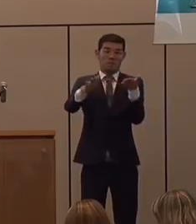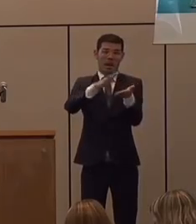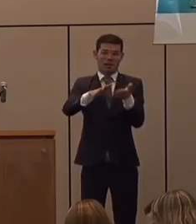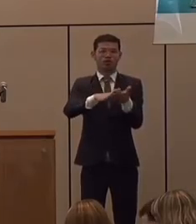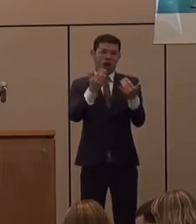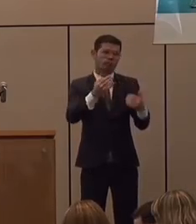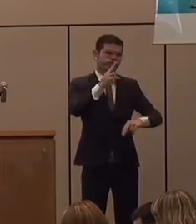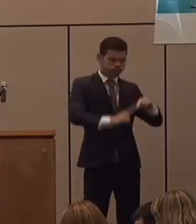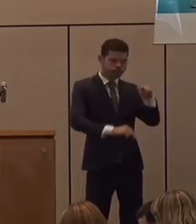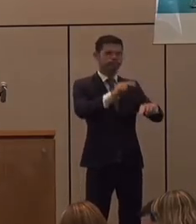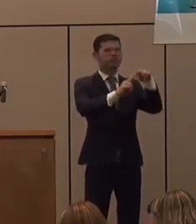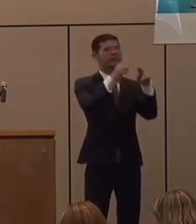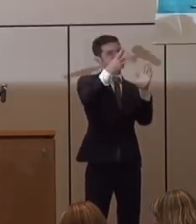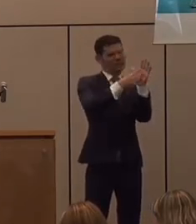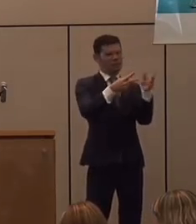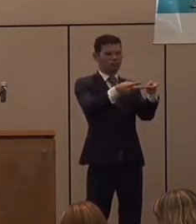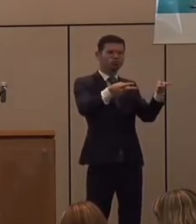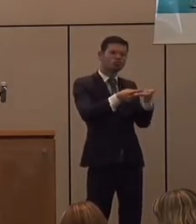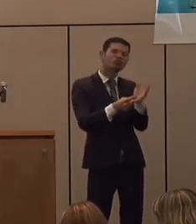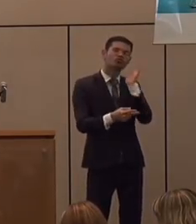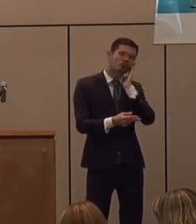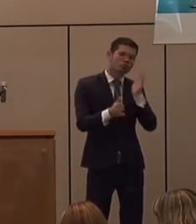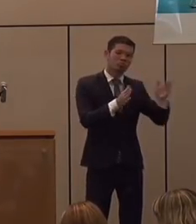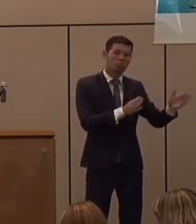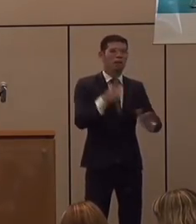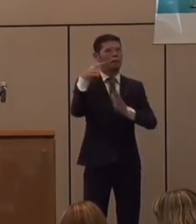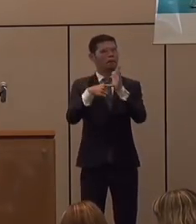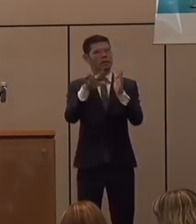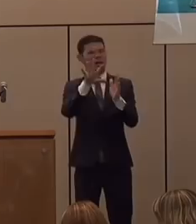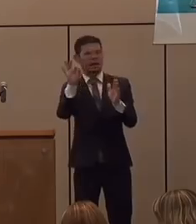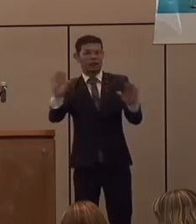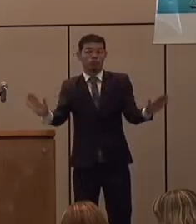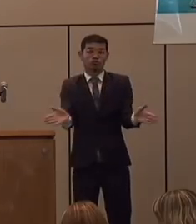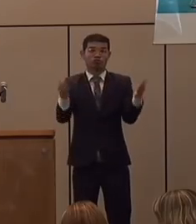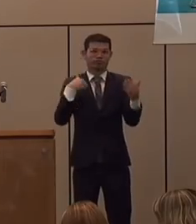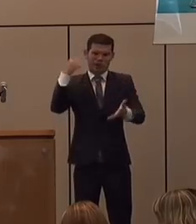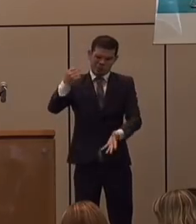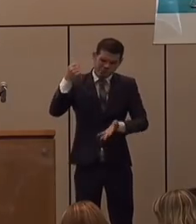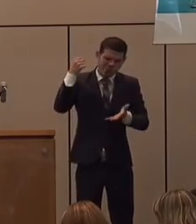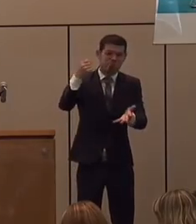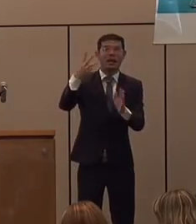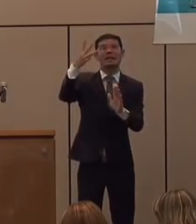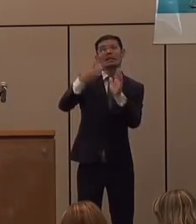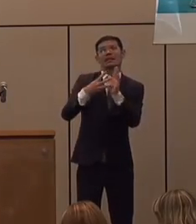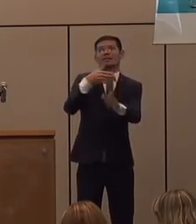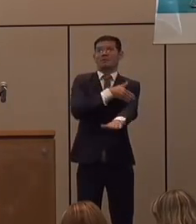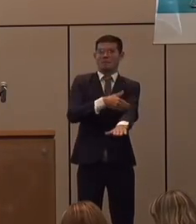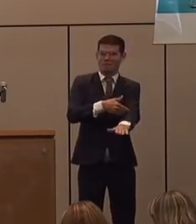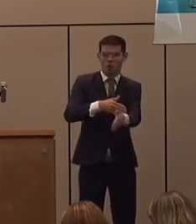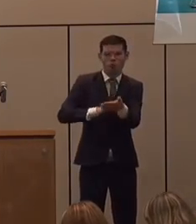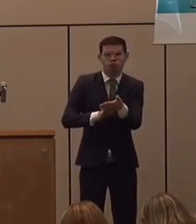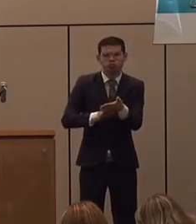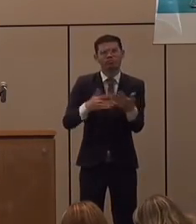nuevas habitaciones y se hayan remodelado más de 1500 con una inversión por encima de los 300 mil millones de pesos del sector